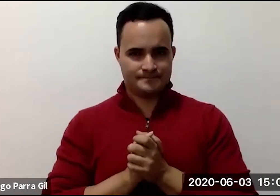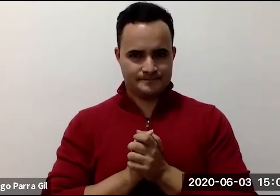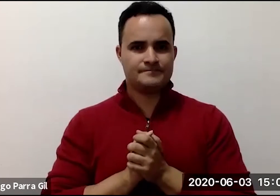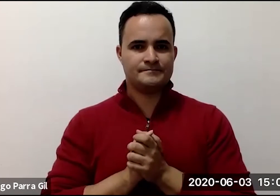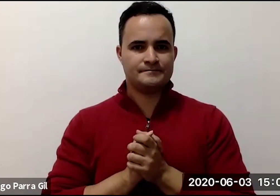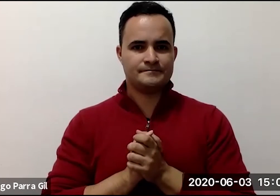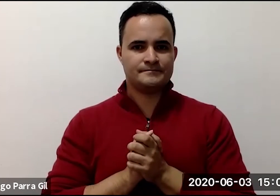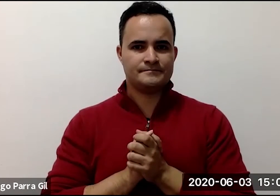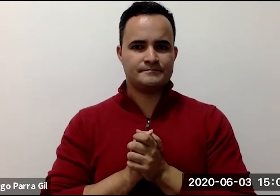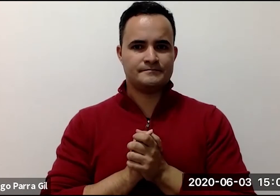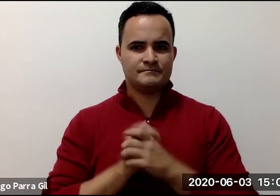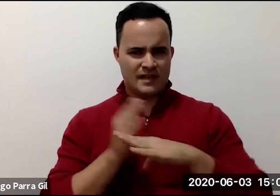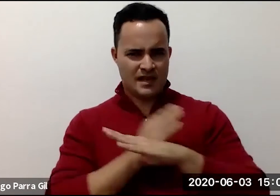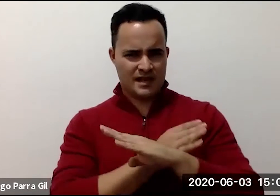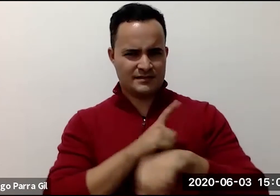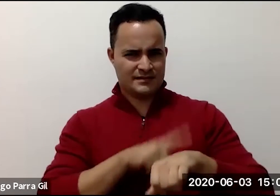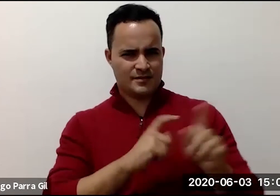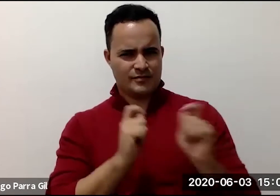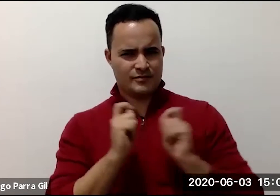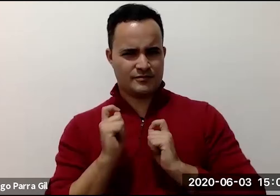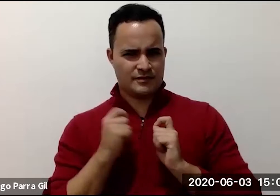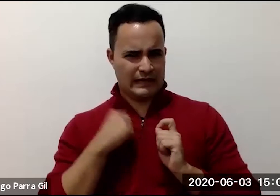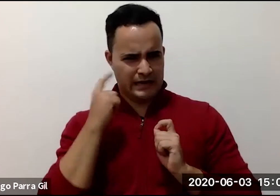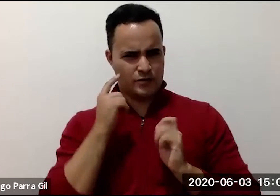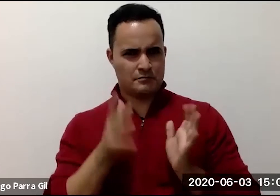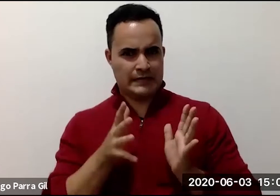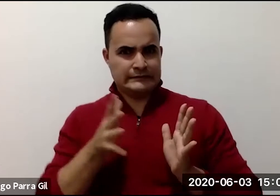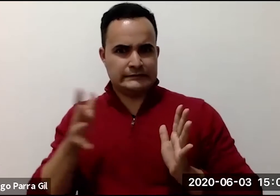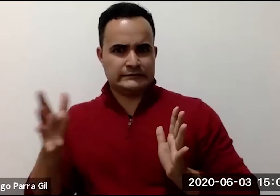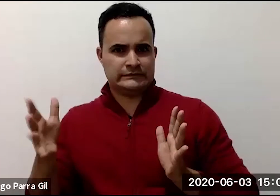del que estaba como contemplado. Gracias.